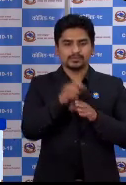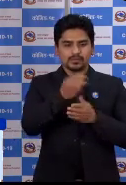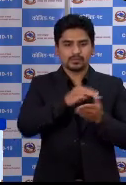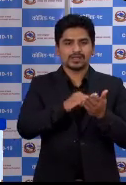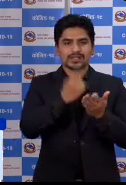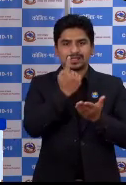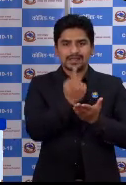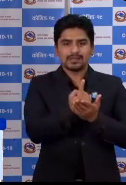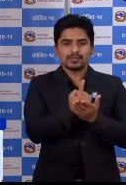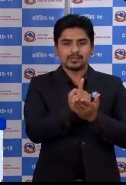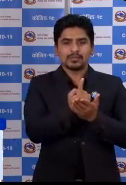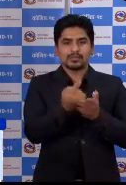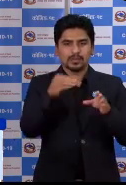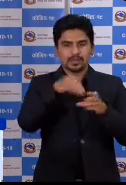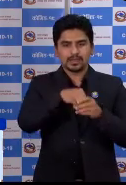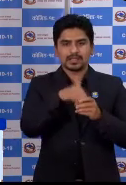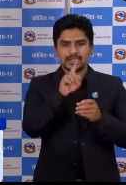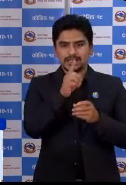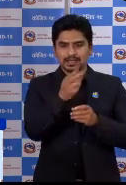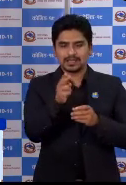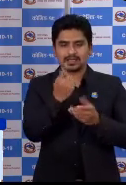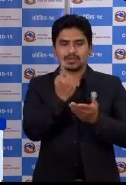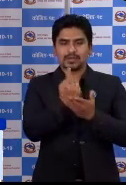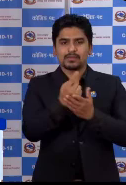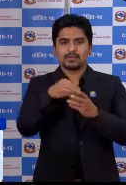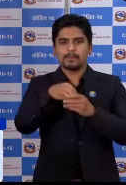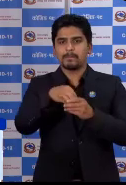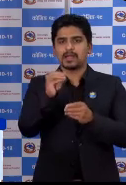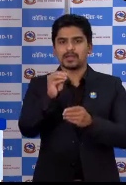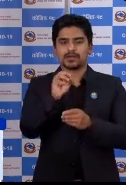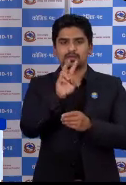उहाँहरूमध्ये काठमाडौँ उपत्यकामा 1 र उपत्यका बाहिर